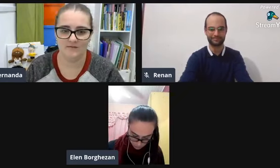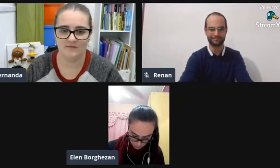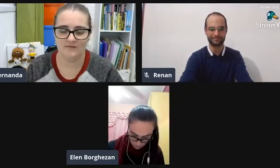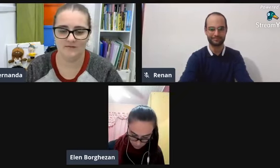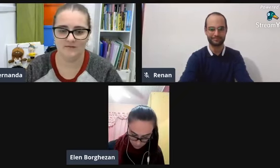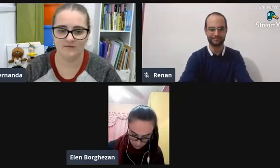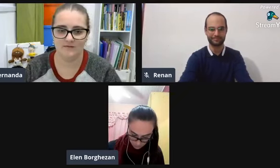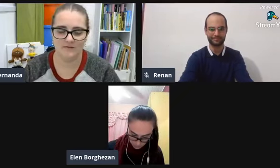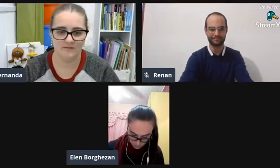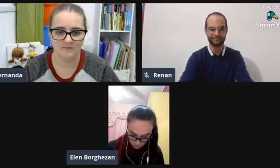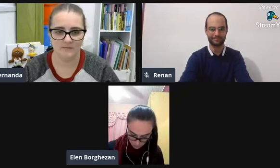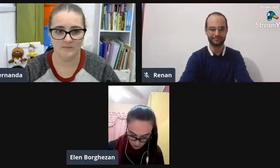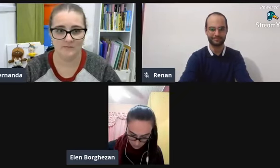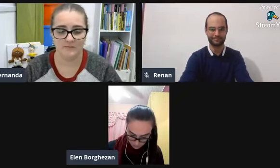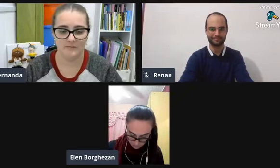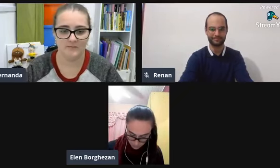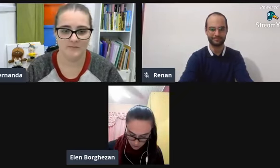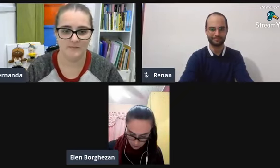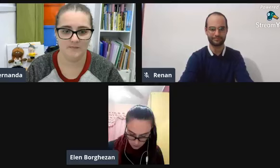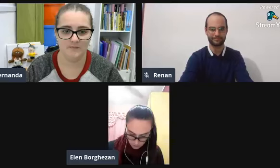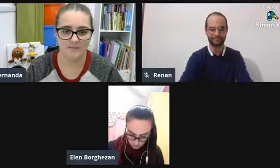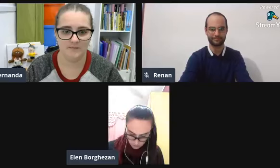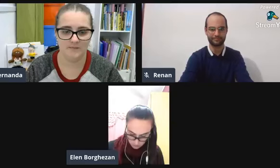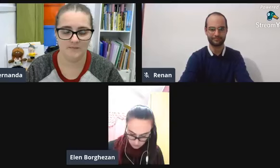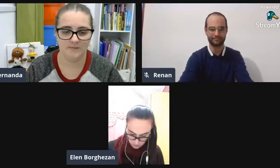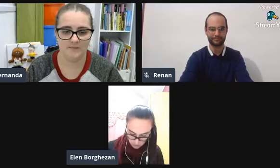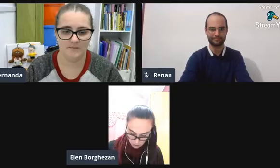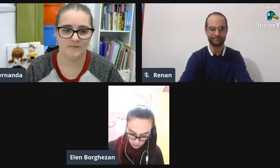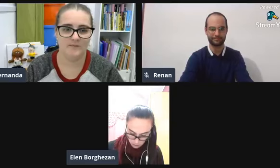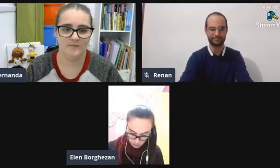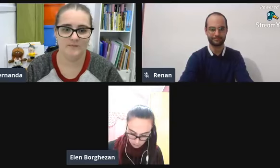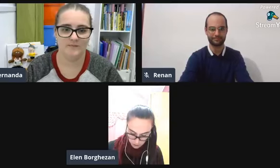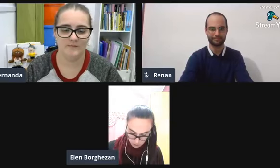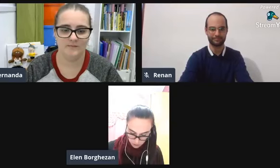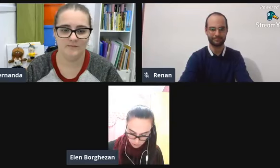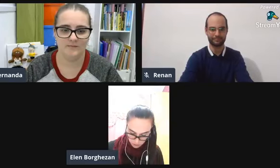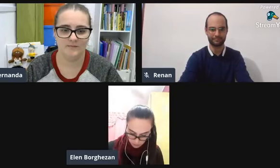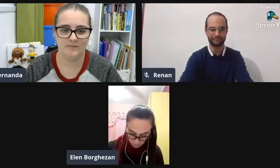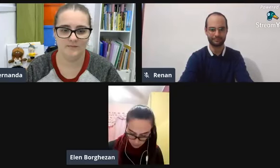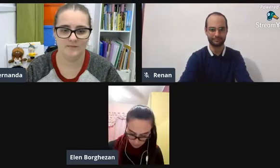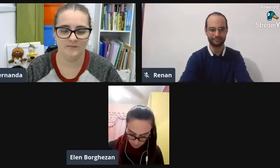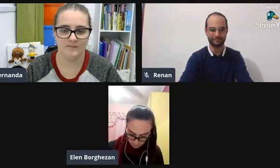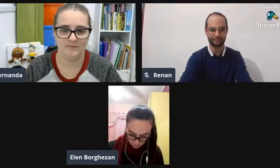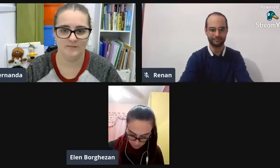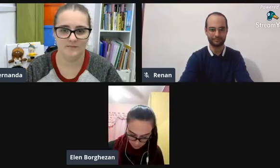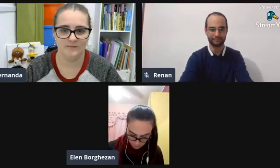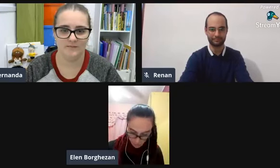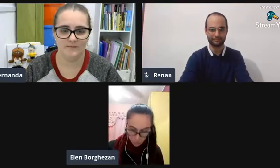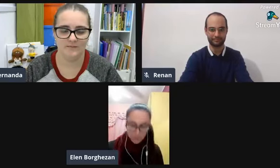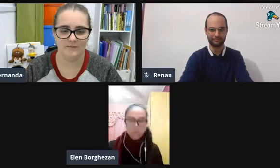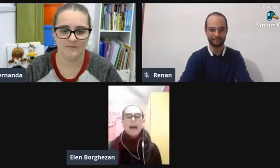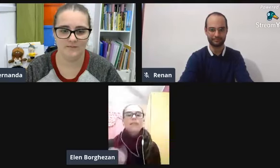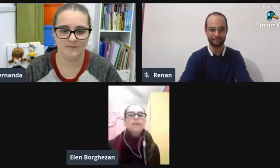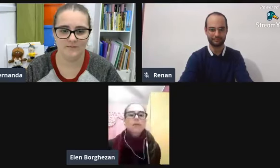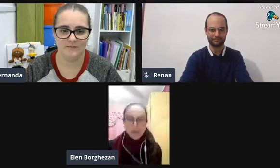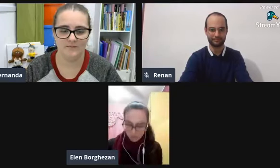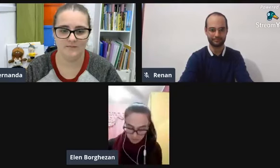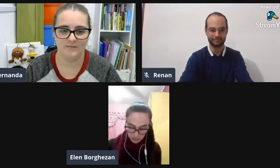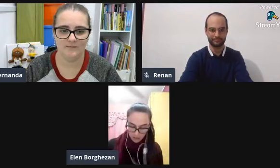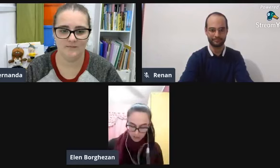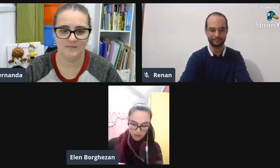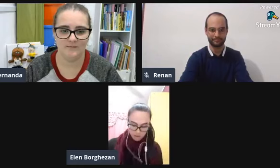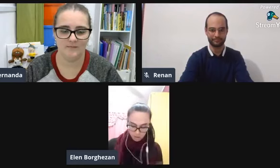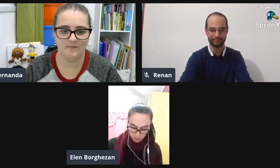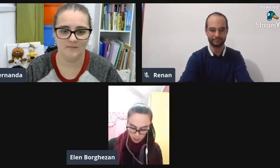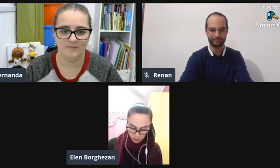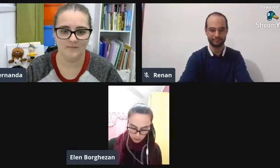vivo. Ok. Então, vamos lá. Ih, eu não tenho aplicativo aqui também. Bom, então tá. Então vamos lá. Vamos ver